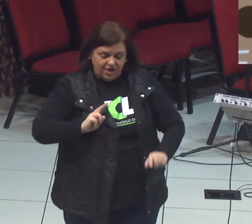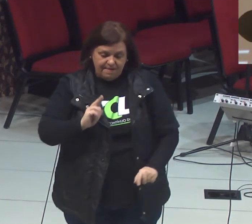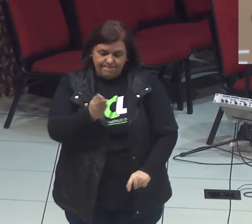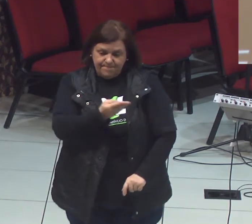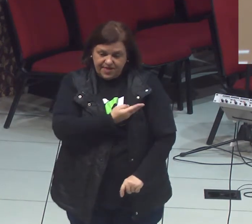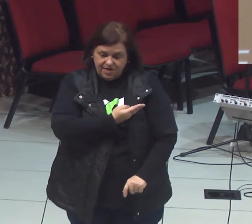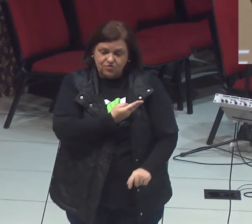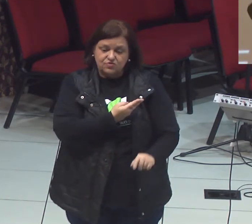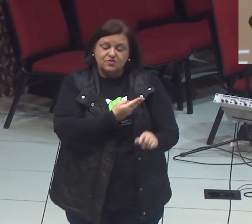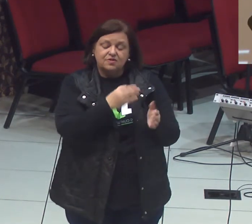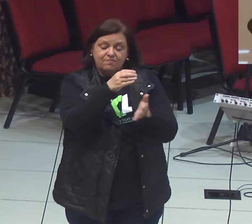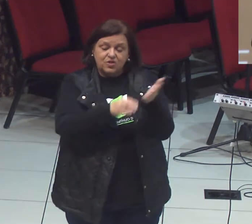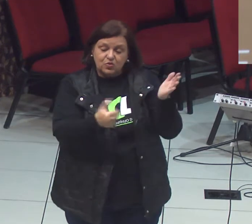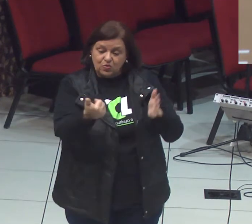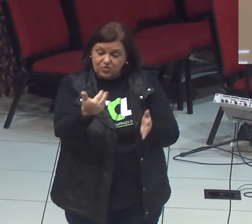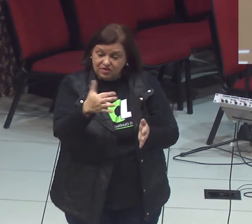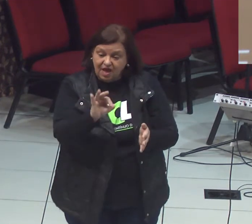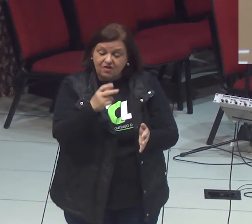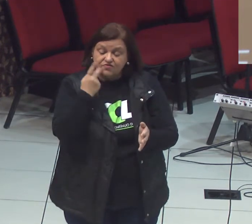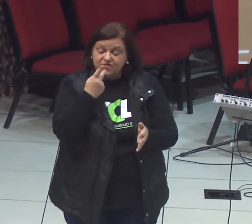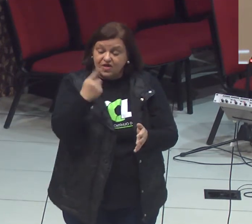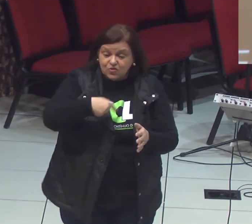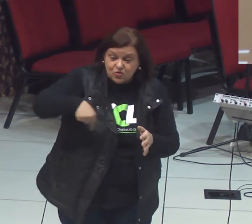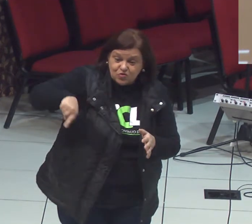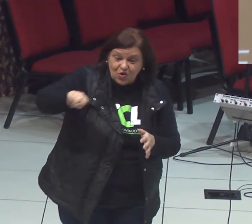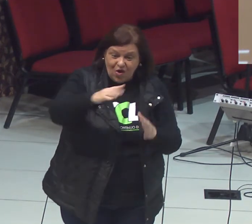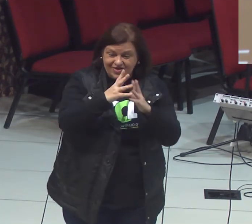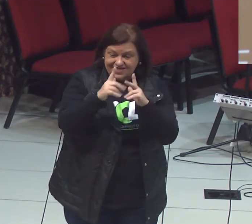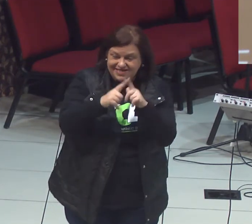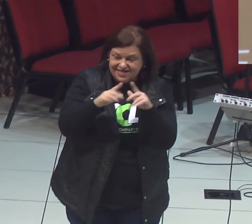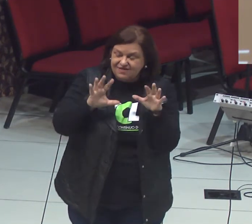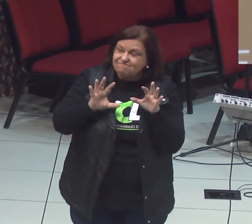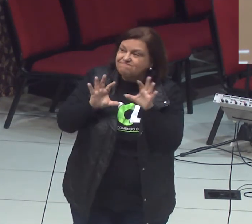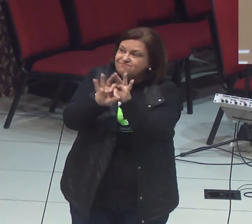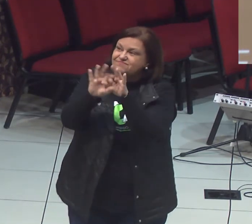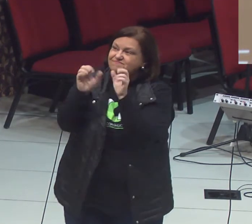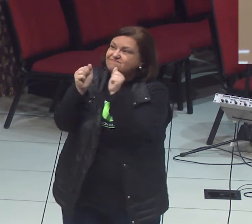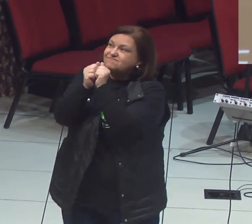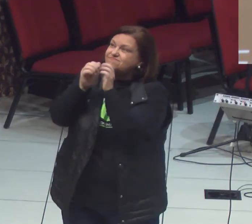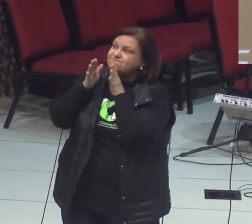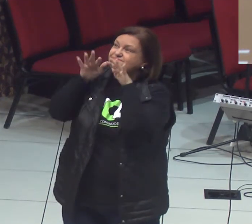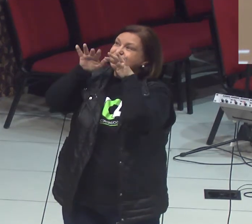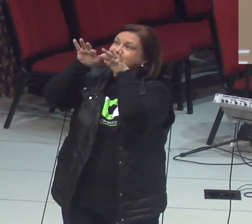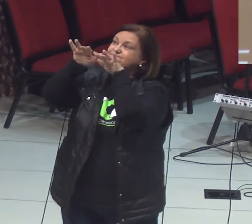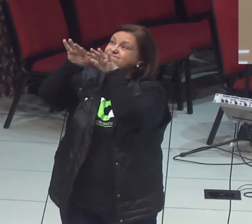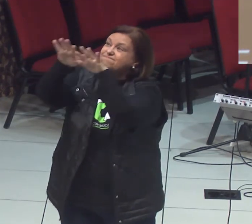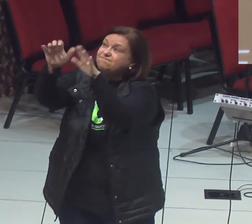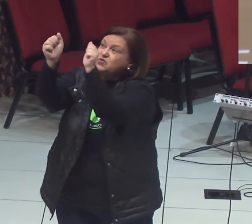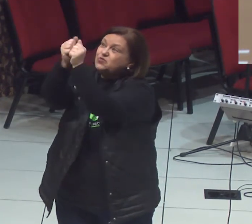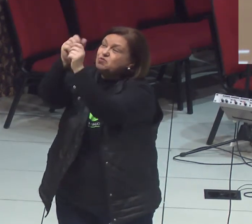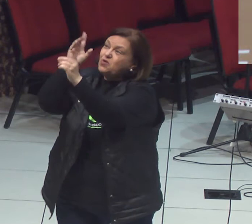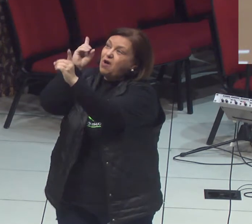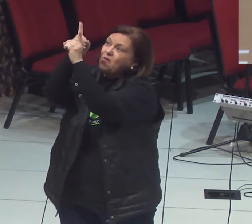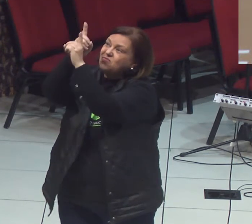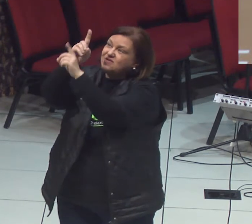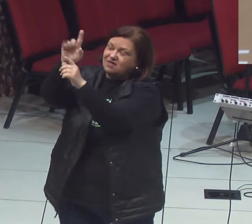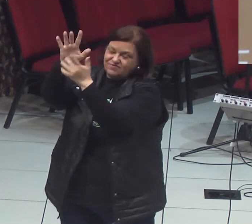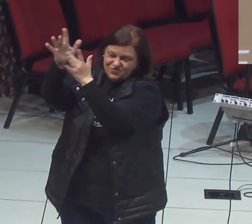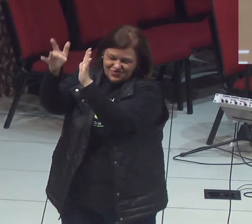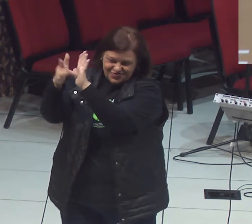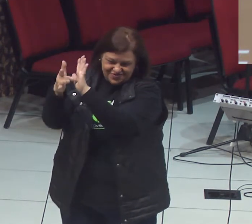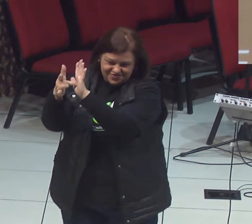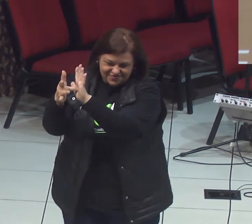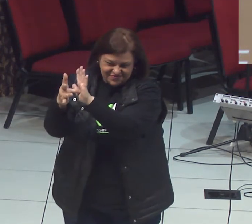reunir-nos como igreja. Eles são encontrados somente nessas duas passagens no Novo Testamento, se referindo à igreja